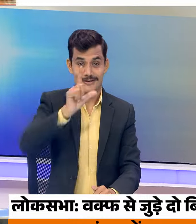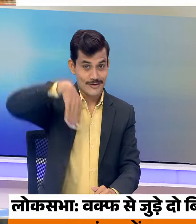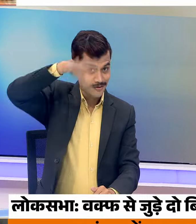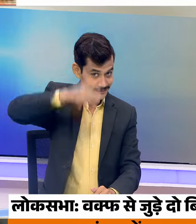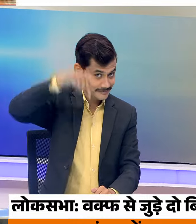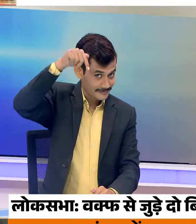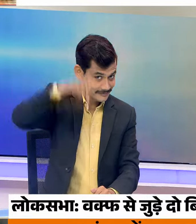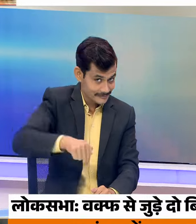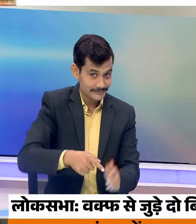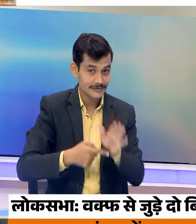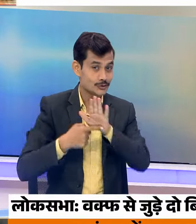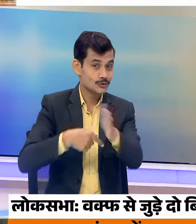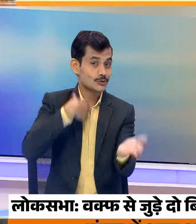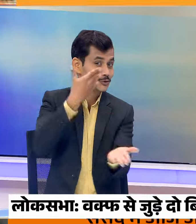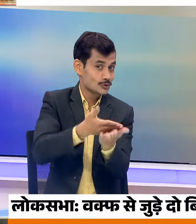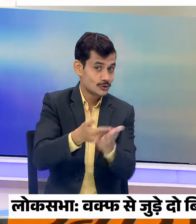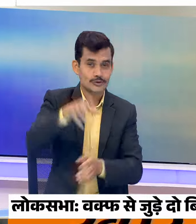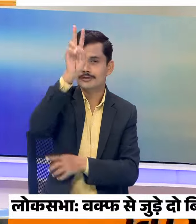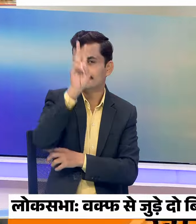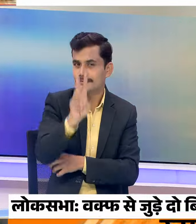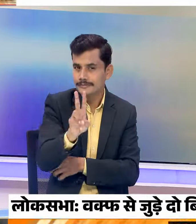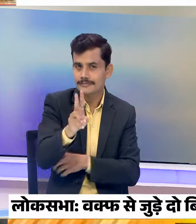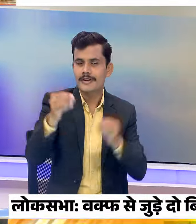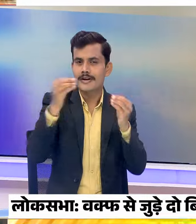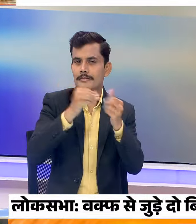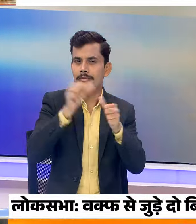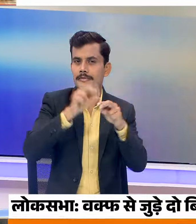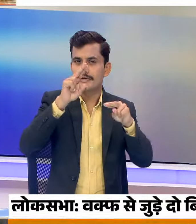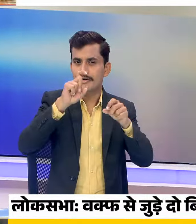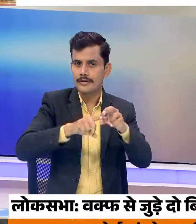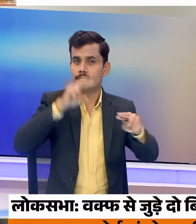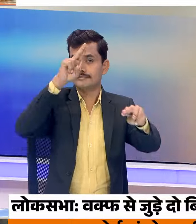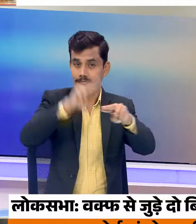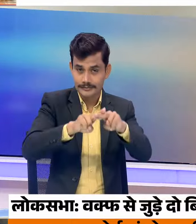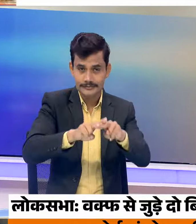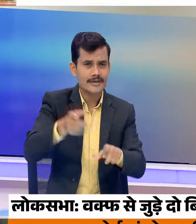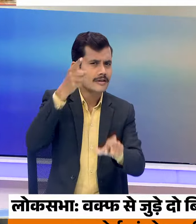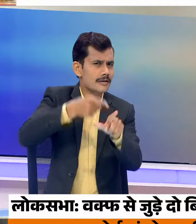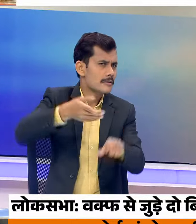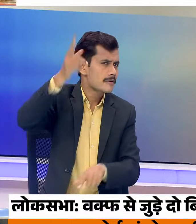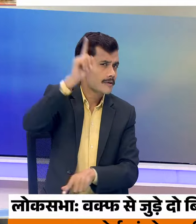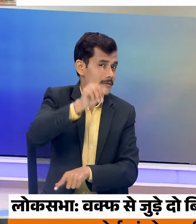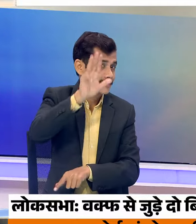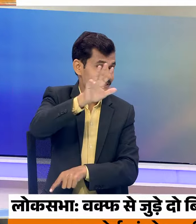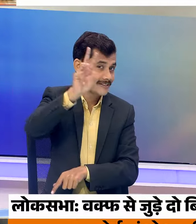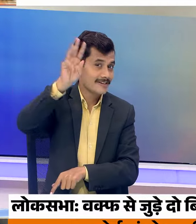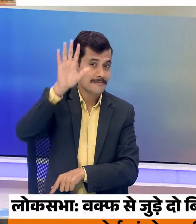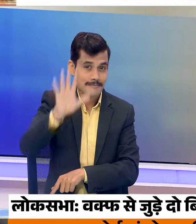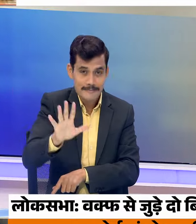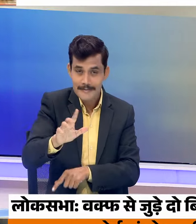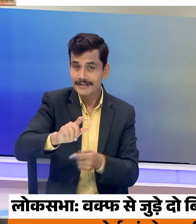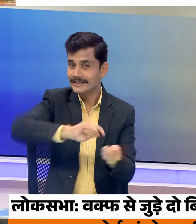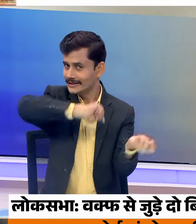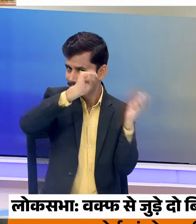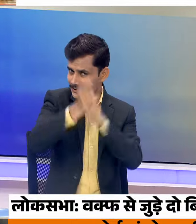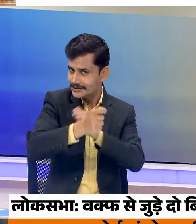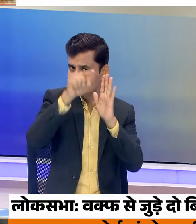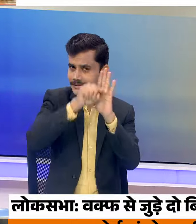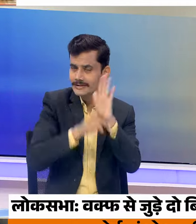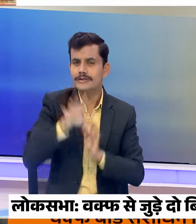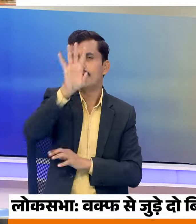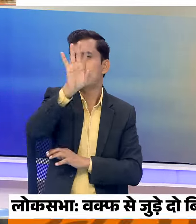लोकसभा में आज पेश होंगे वक्फ से जुड़े दो बिल। 1955 में बने वक्फ कानून में 40 से ज्यादा संशोधनों का प्रस्ताव,